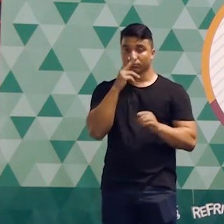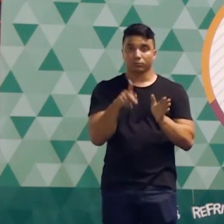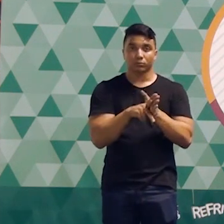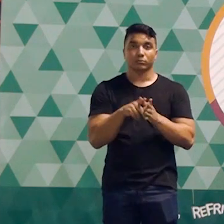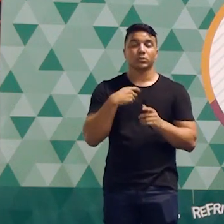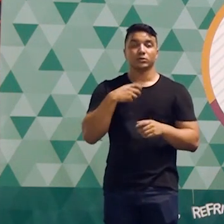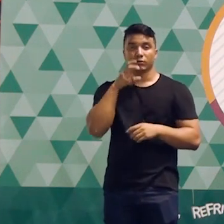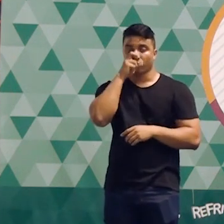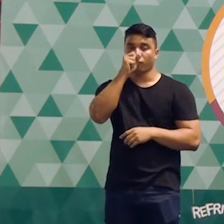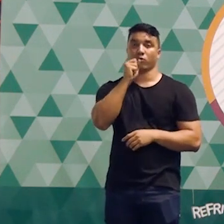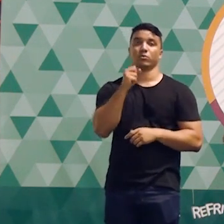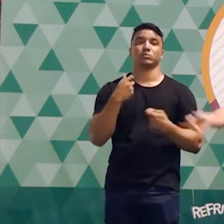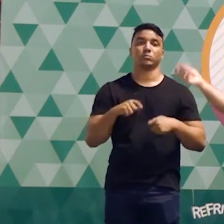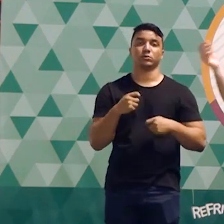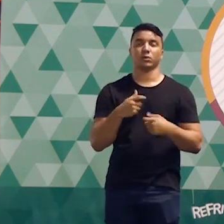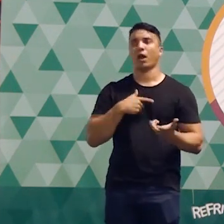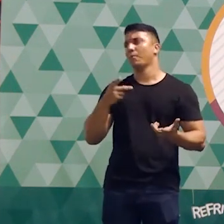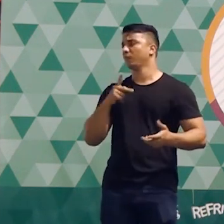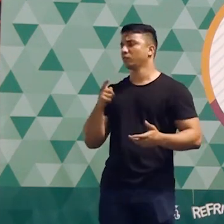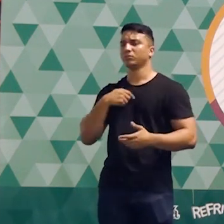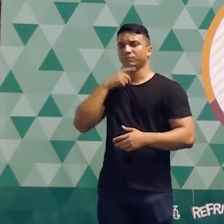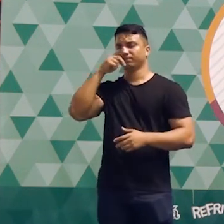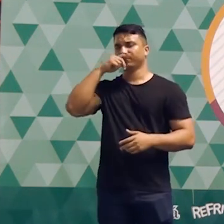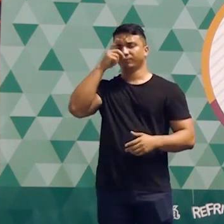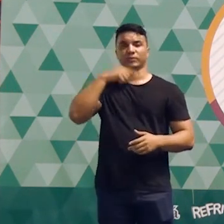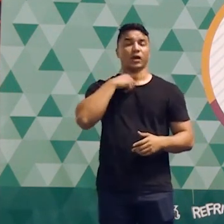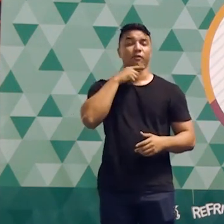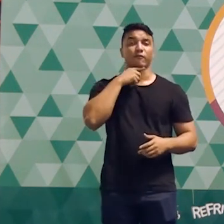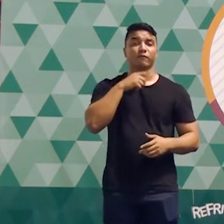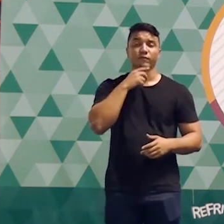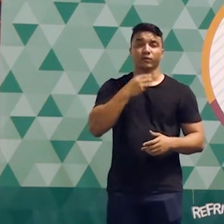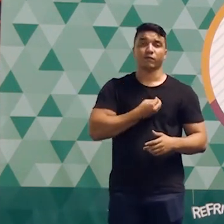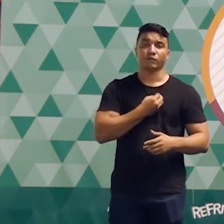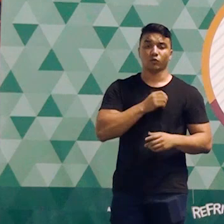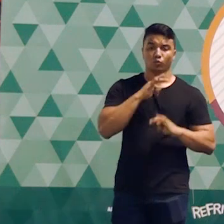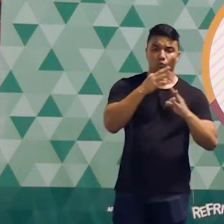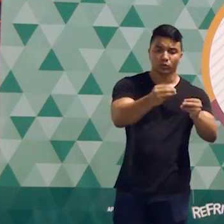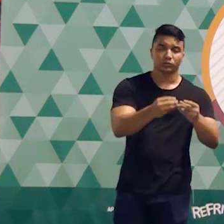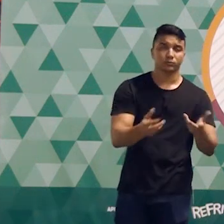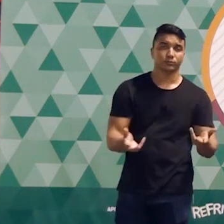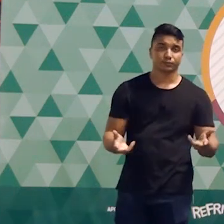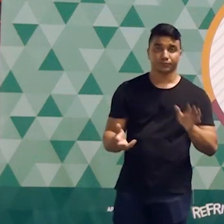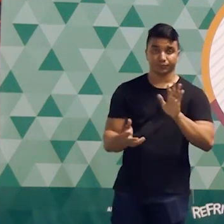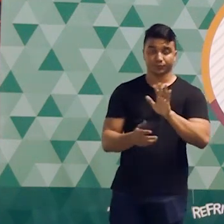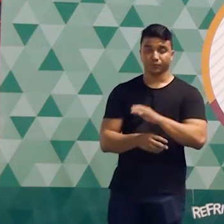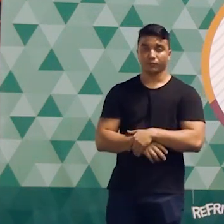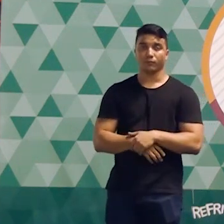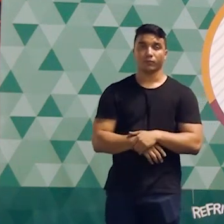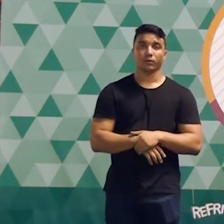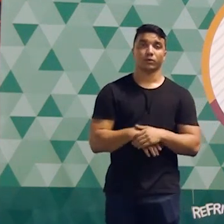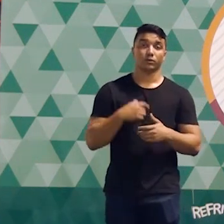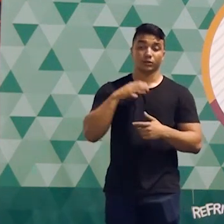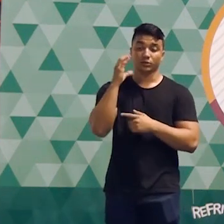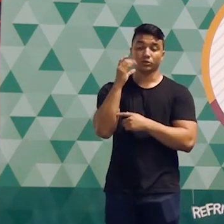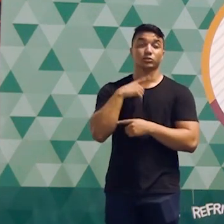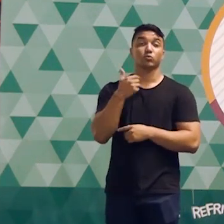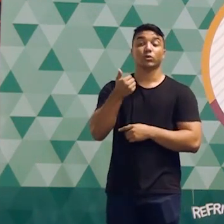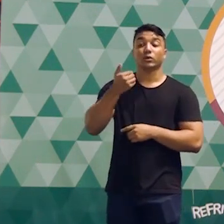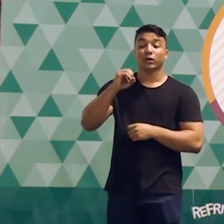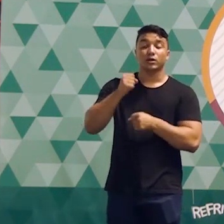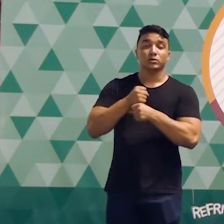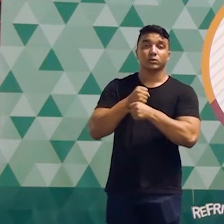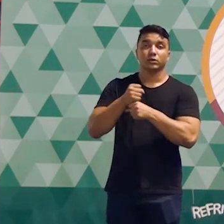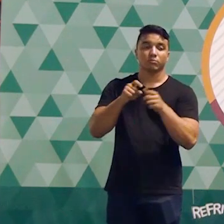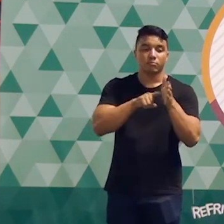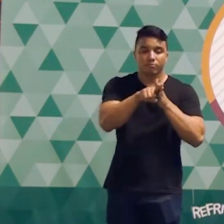muito forte nessa questão. Ah, professor, mas o cara vai tentar para a vida toda. Bom, o fato é o seguinte. O cientista passa 10 anos